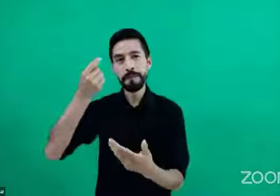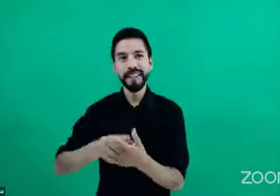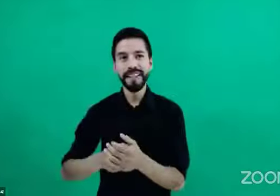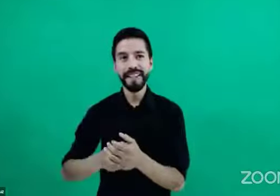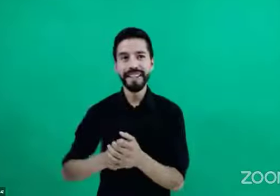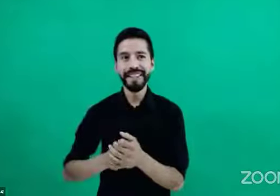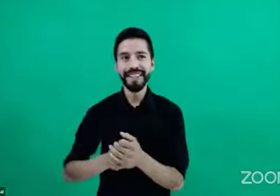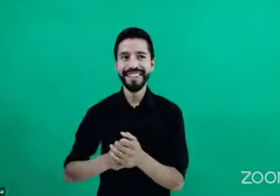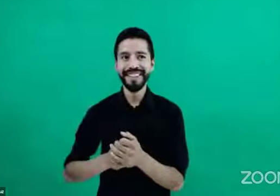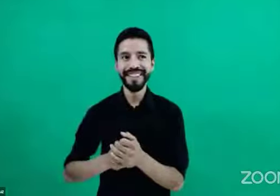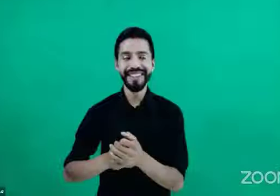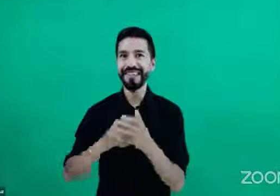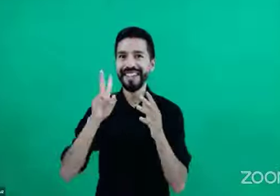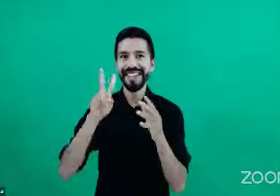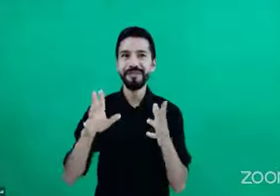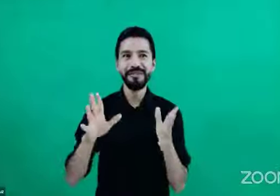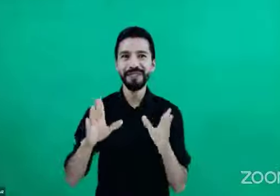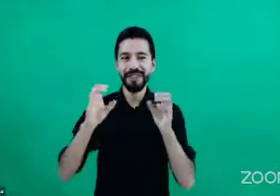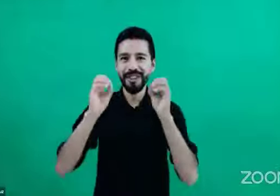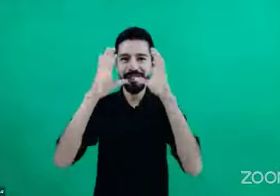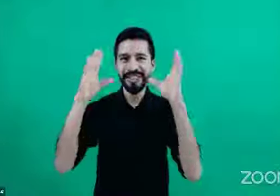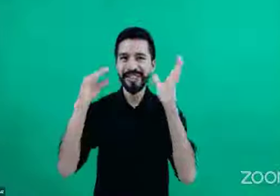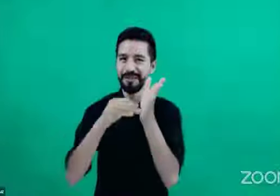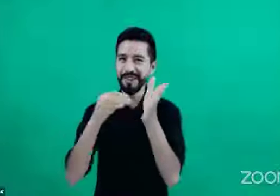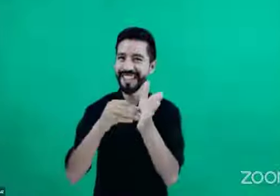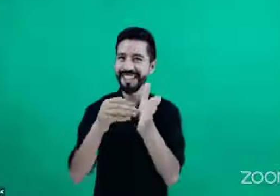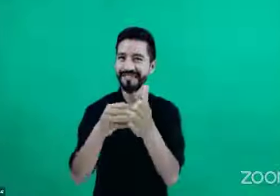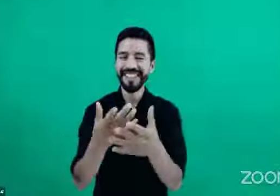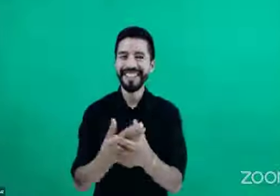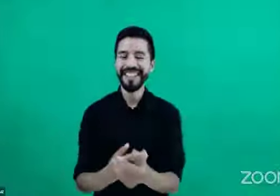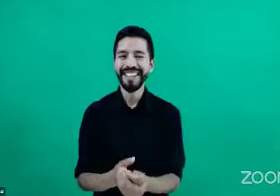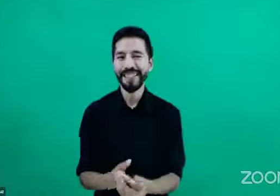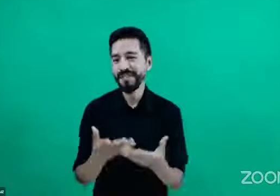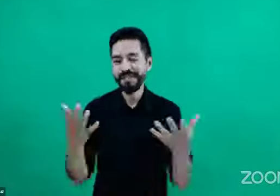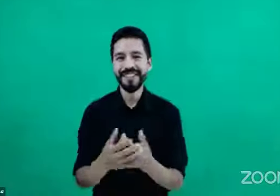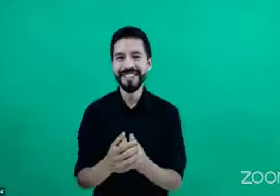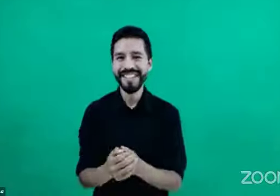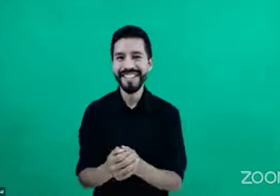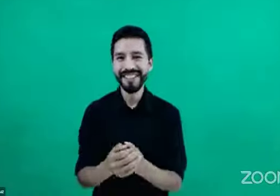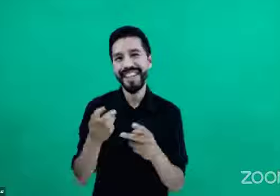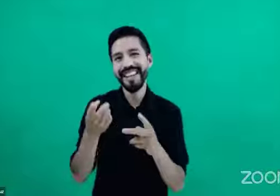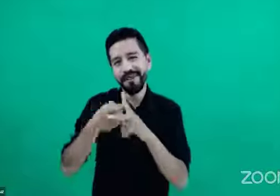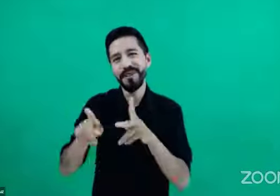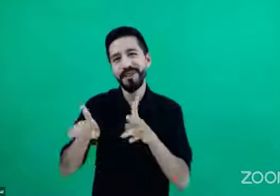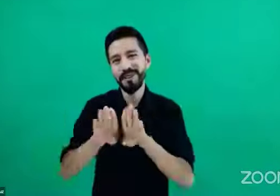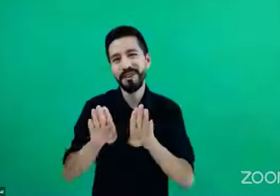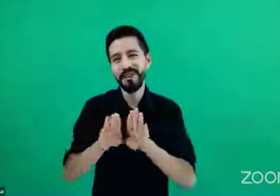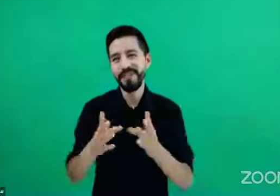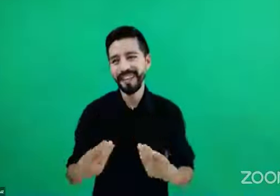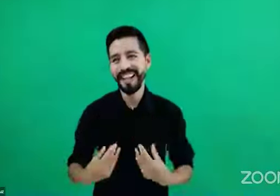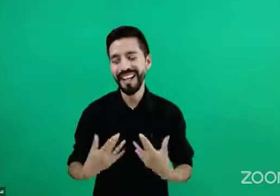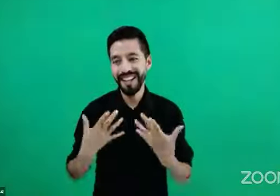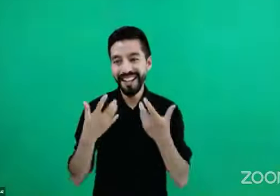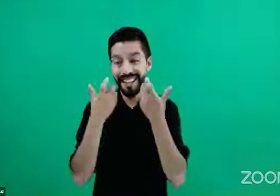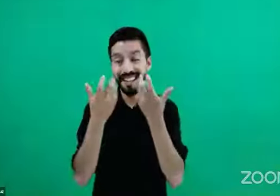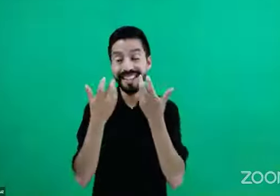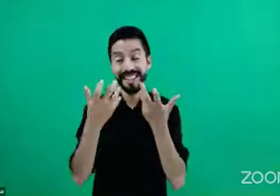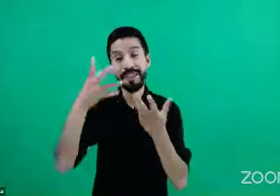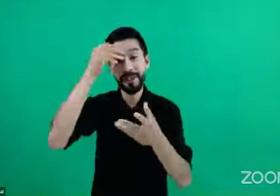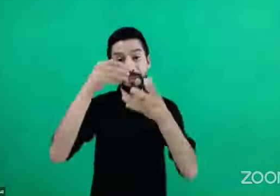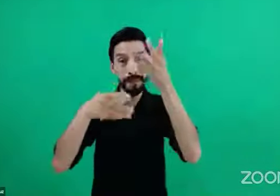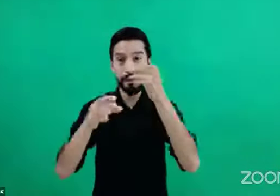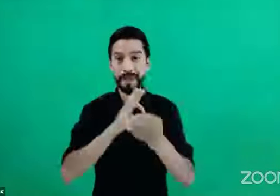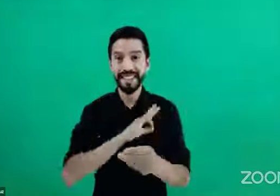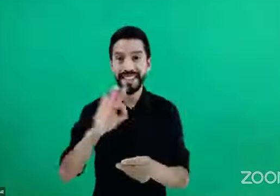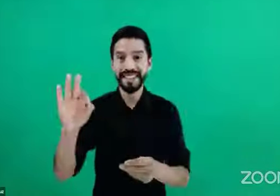aprendido y de verdad no dejo de sorprenderme. Pues bueno, esa es la historia de cómo fue el